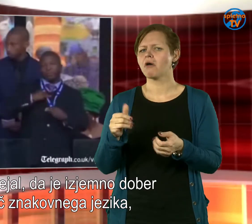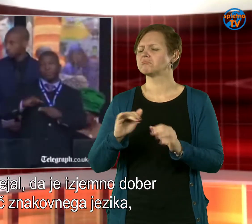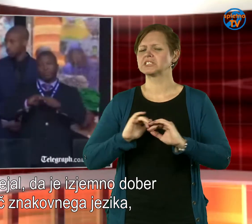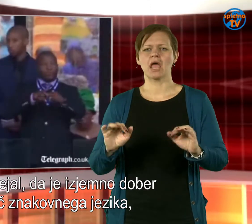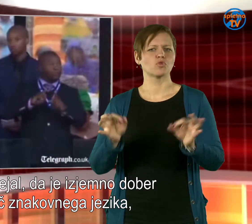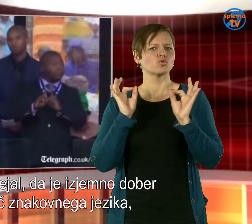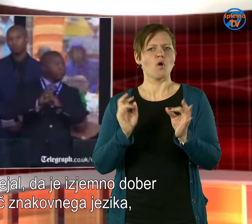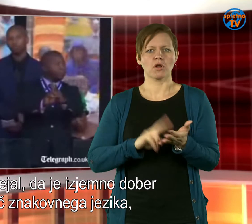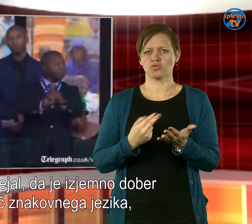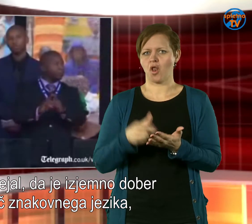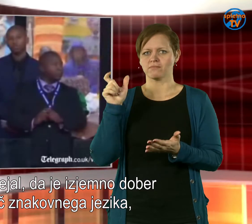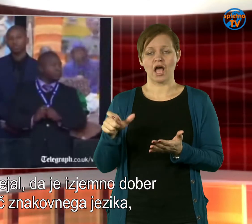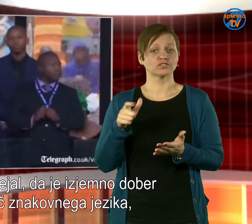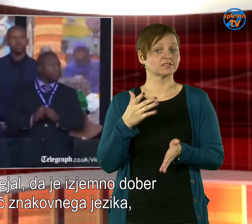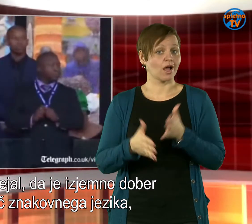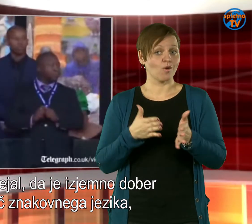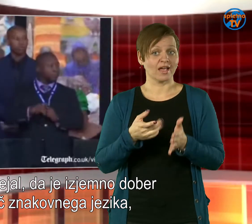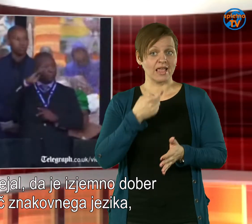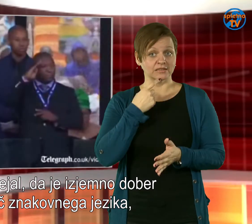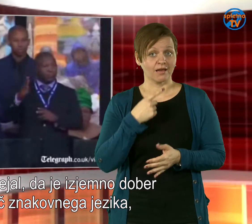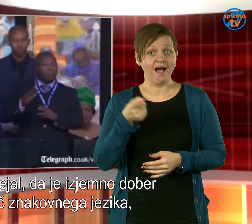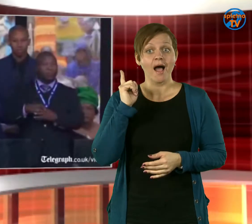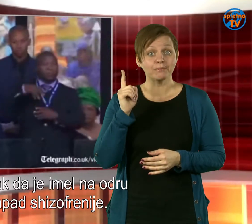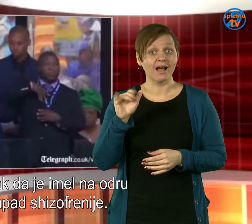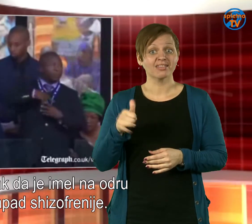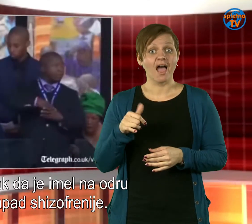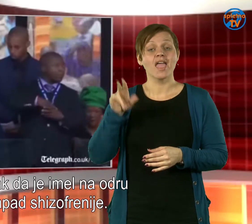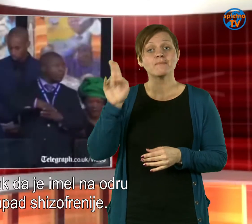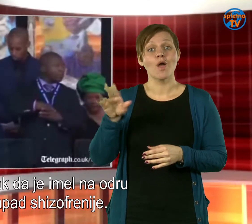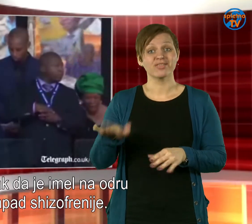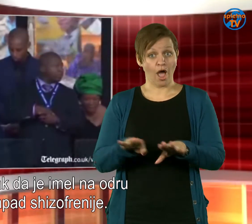znakovnega jezika, ampak da je imel na odru napad shizofrenije.